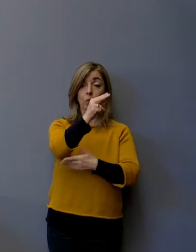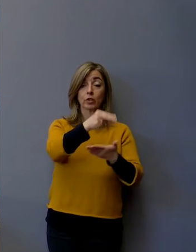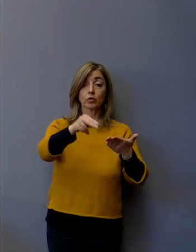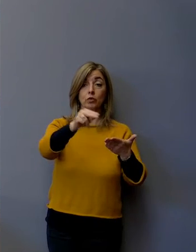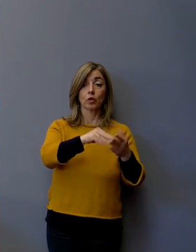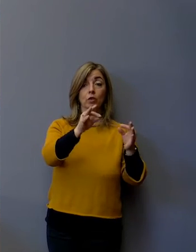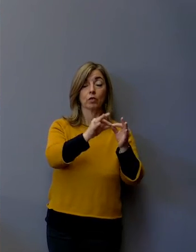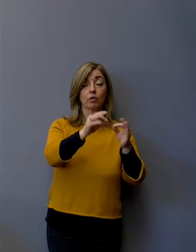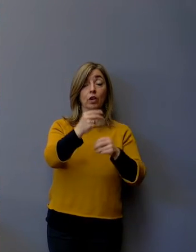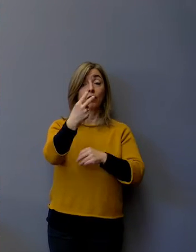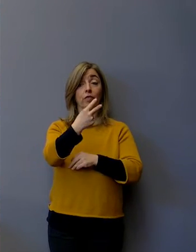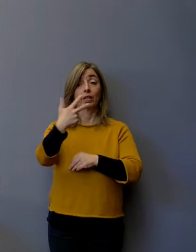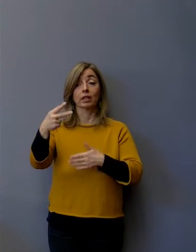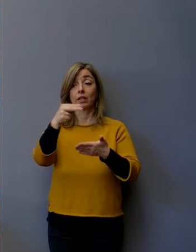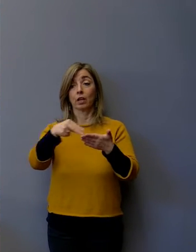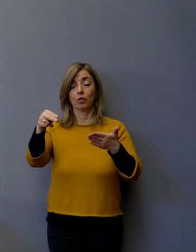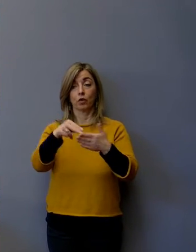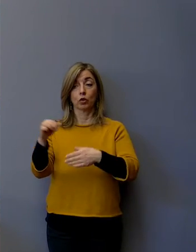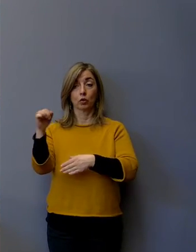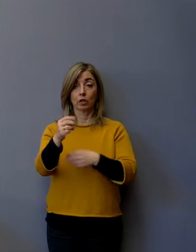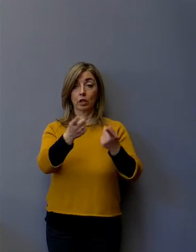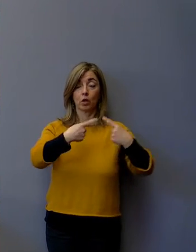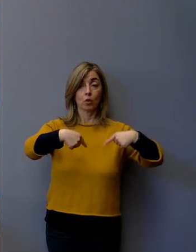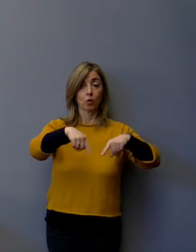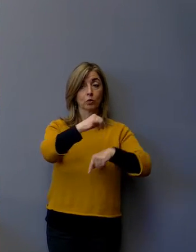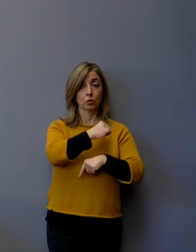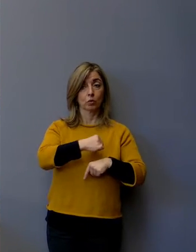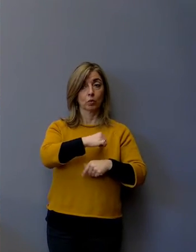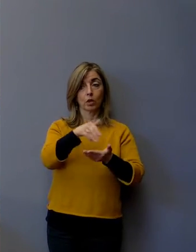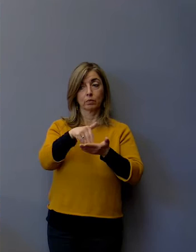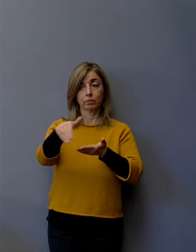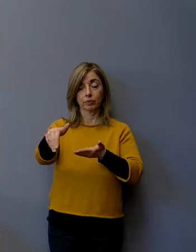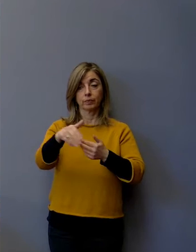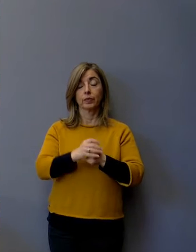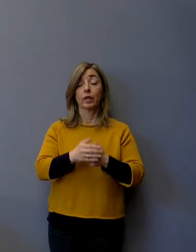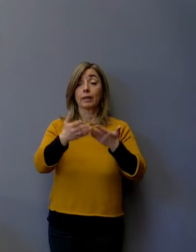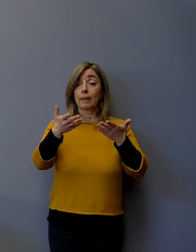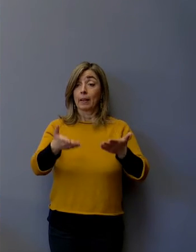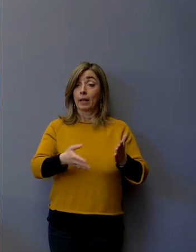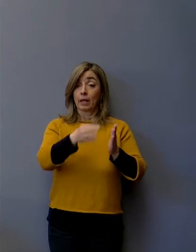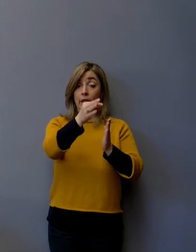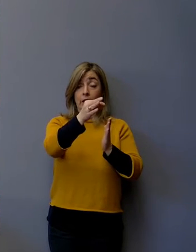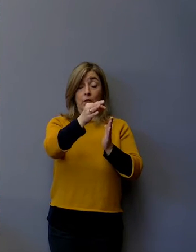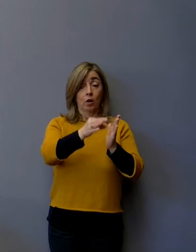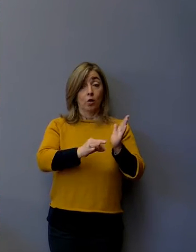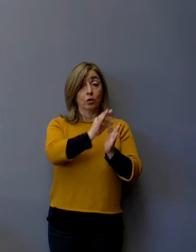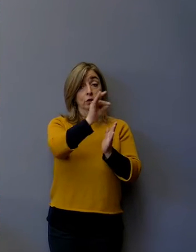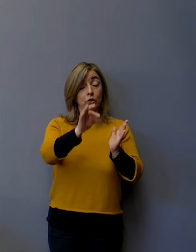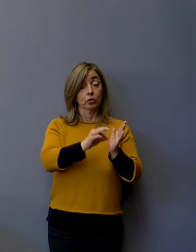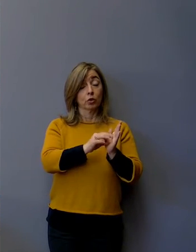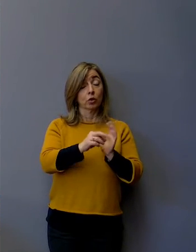23 contrari il consiglio comunale respinge pongo ora in votazione l'ordine del giorno numero